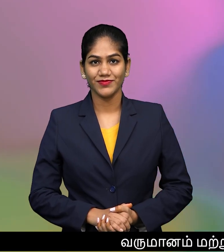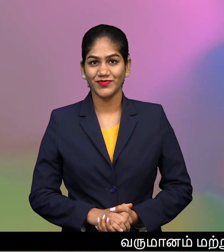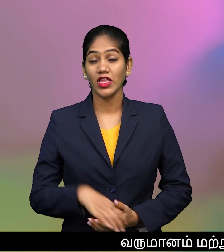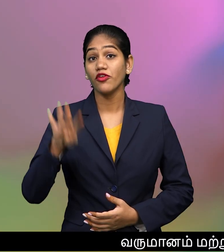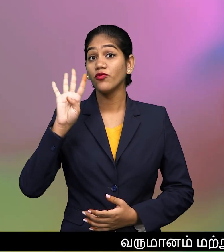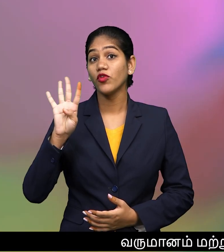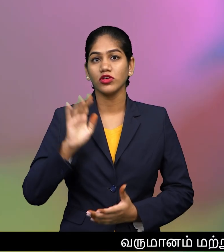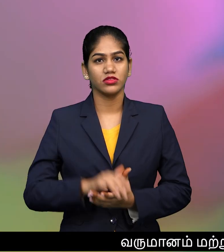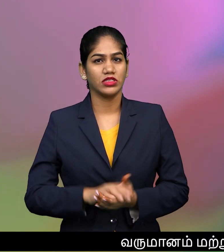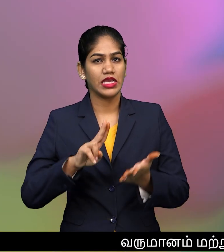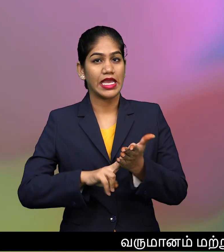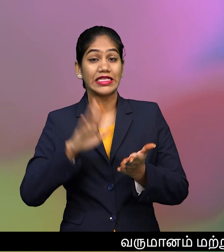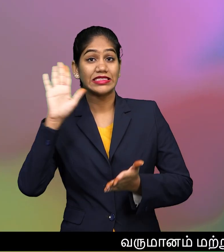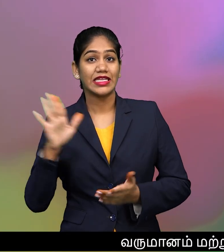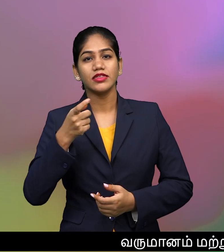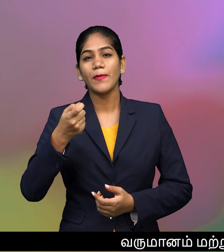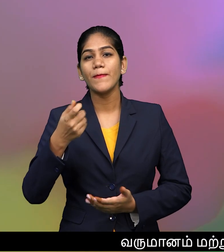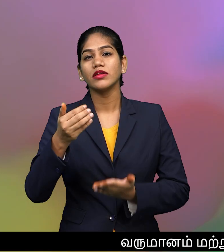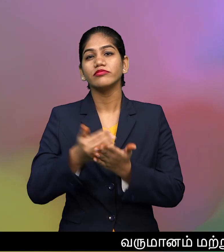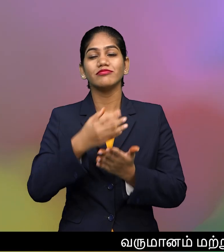வருமானம் மற்றும் பிற அளவுகோல்கள்,